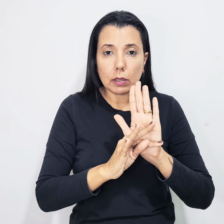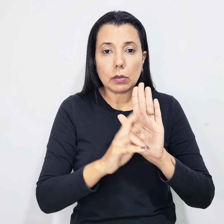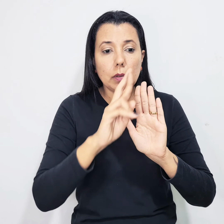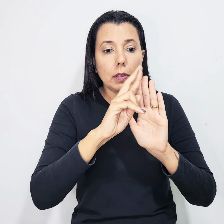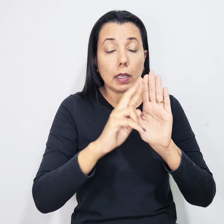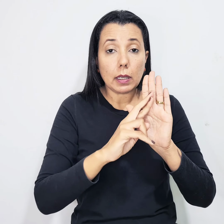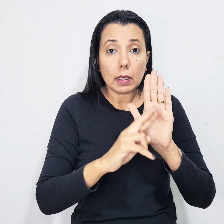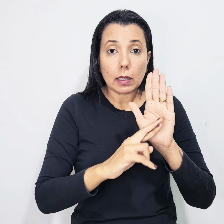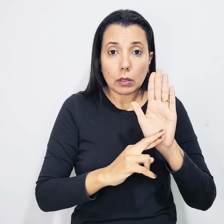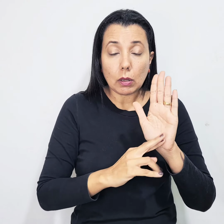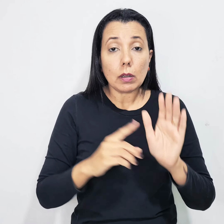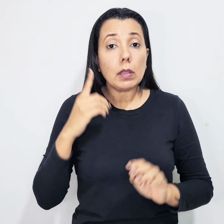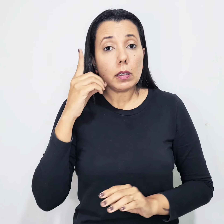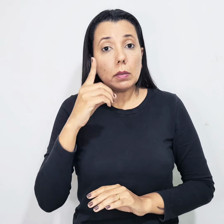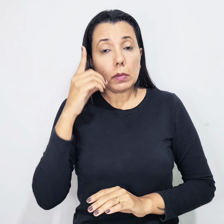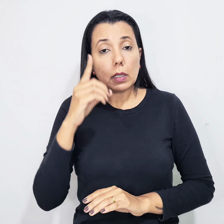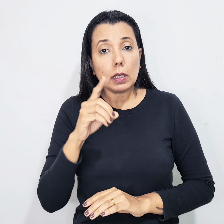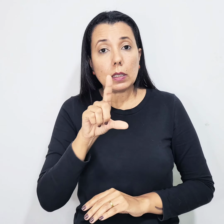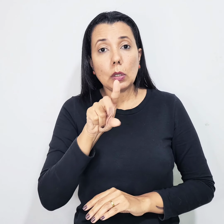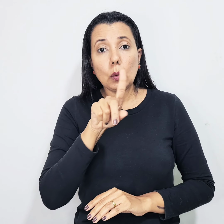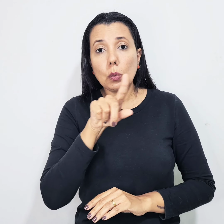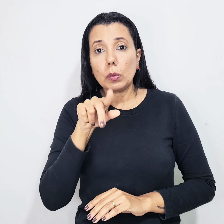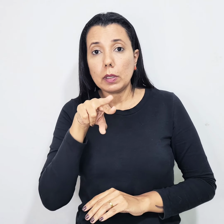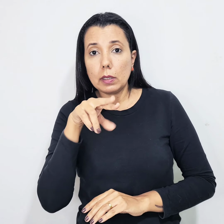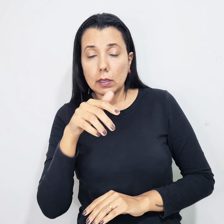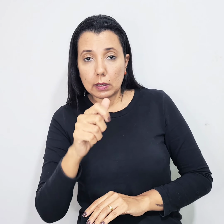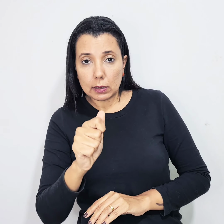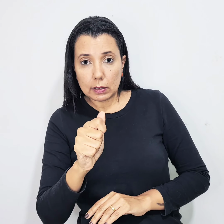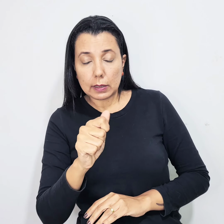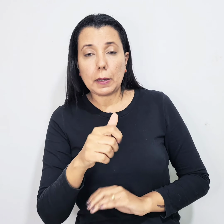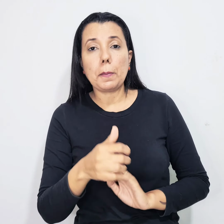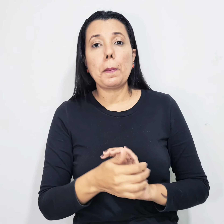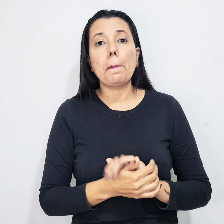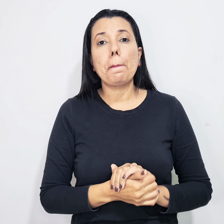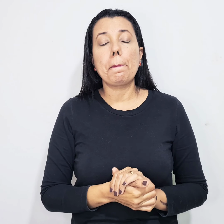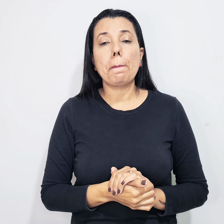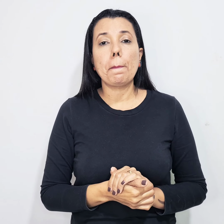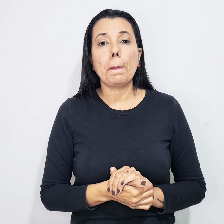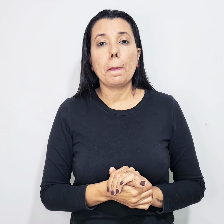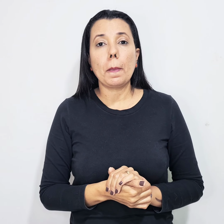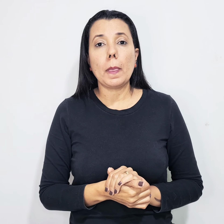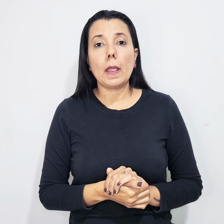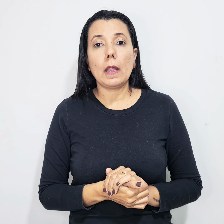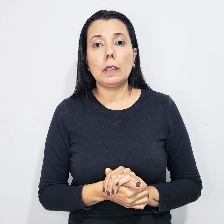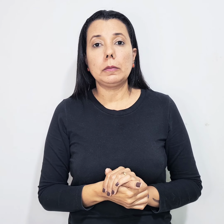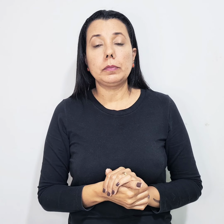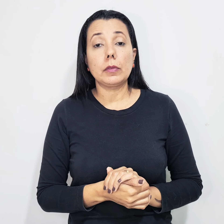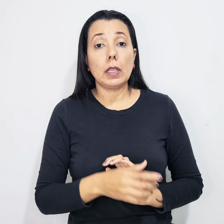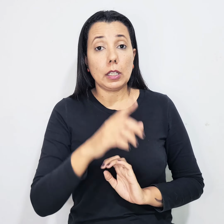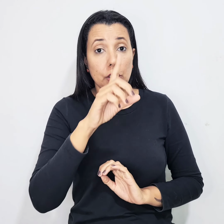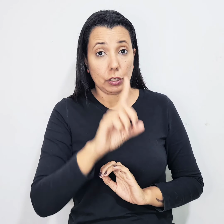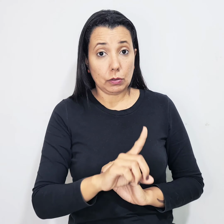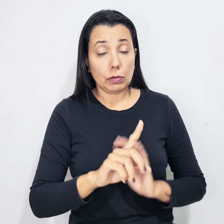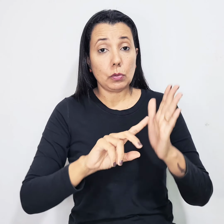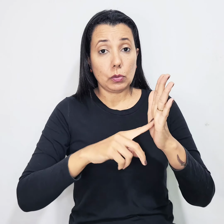relatora, deputada Luísa Canziani. A diretoria do